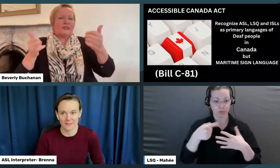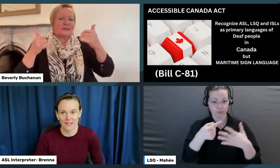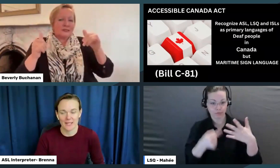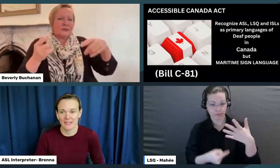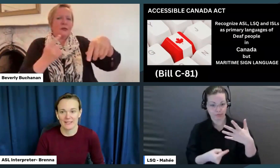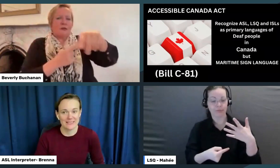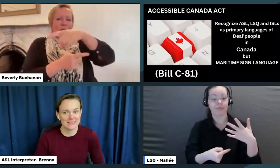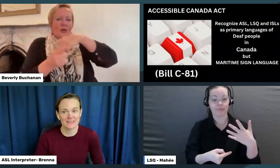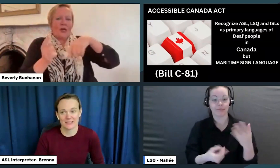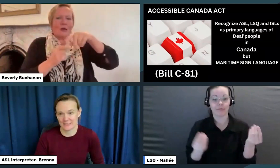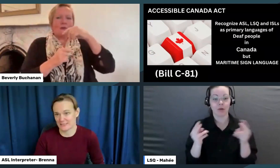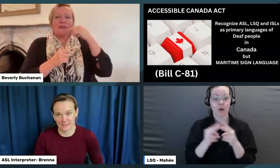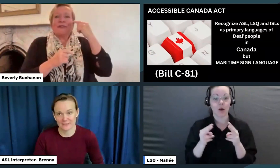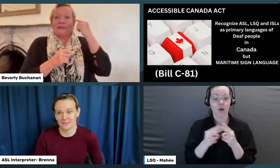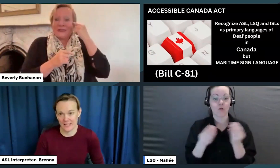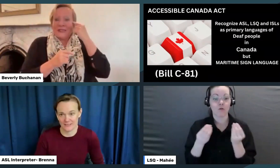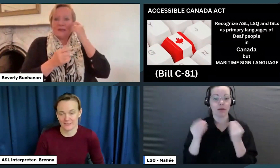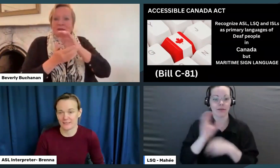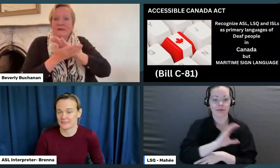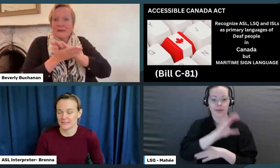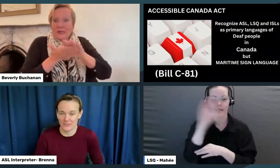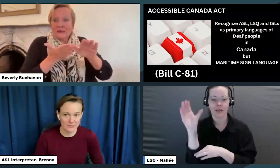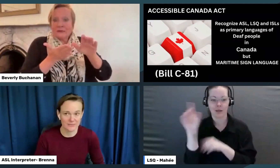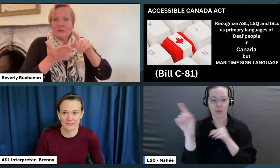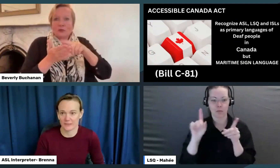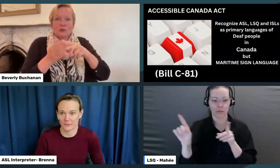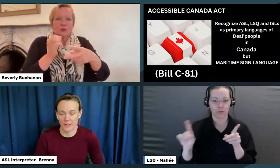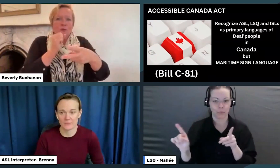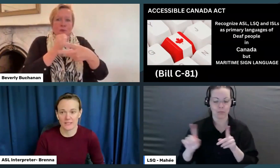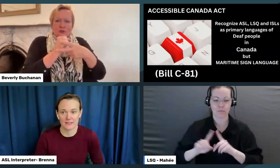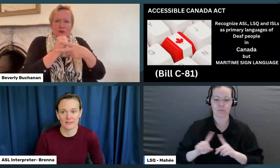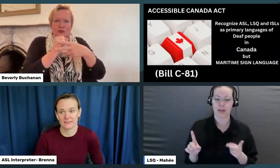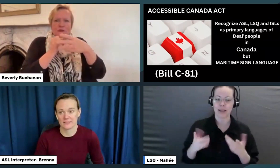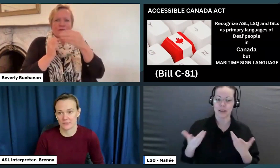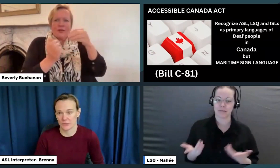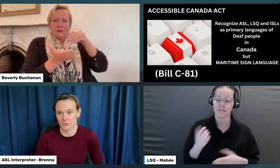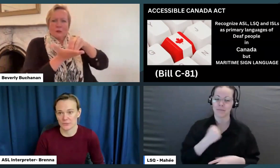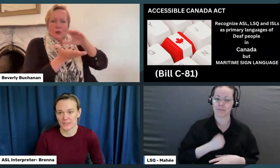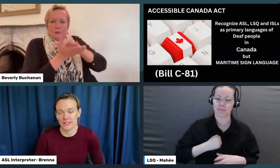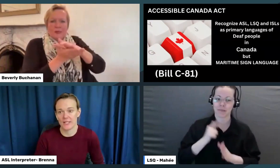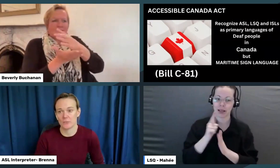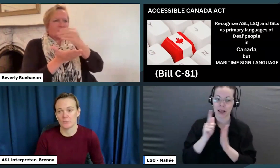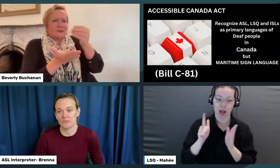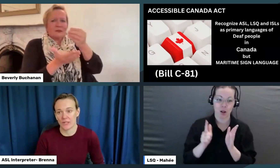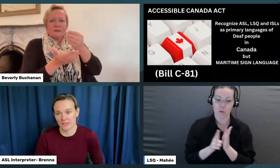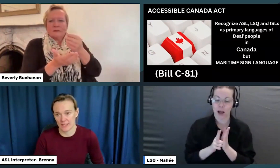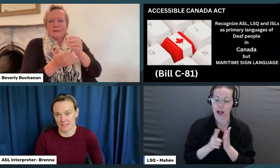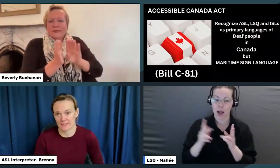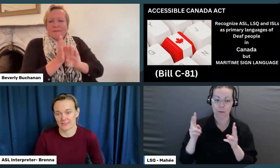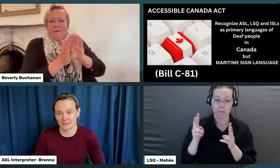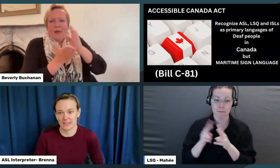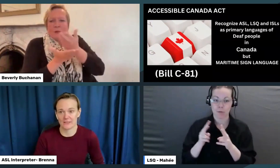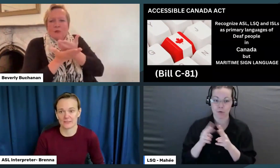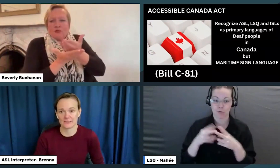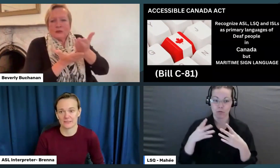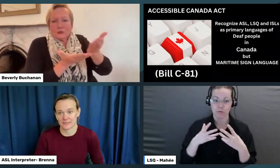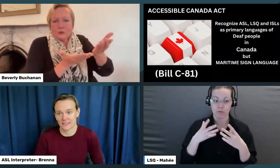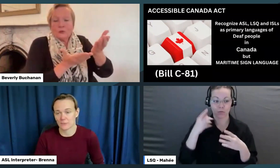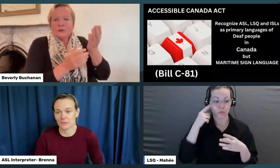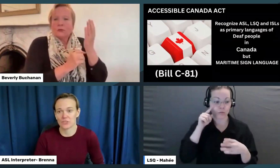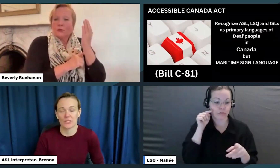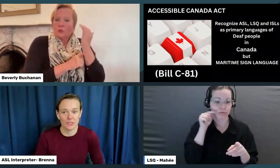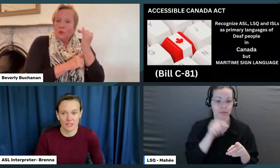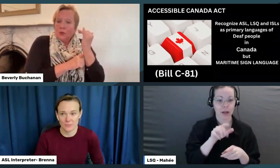MSL. Elle est pas, elle n'a pas disparu complètement, elle est toujours utilisée. Donc, ce serait très bien de